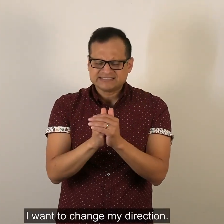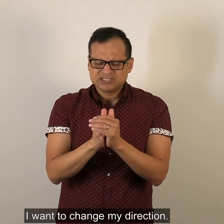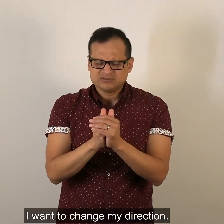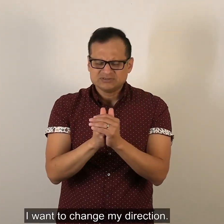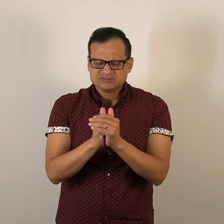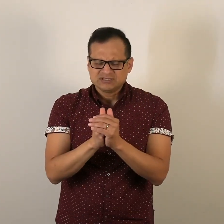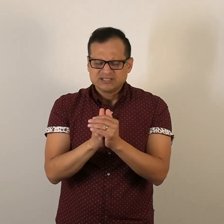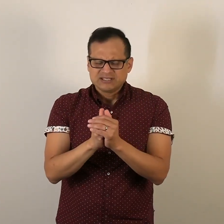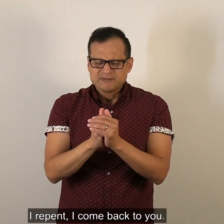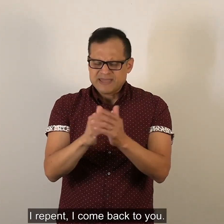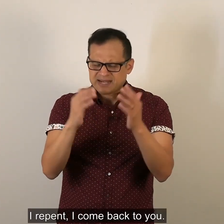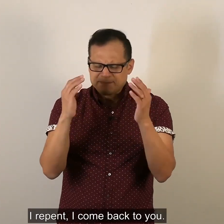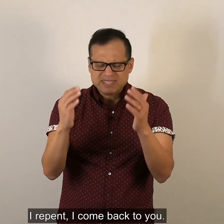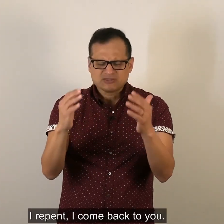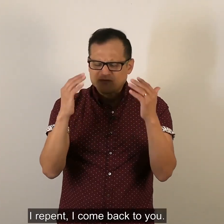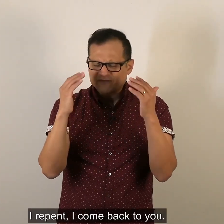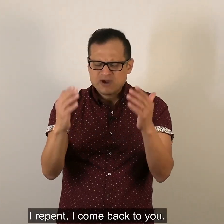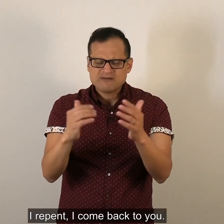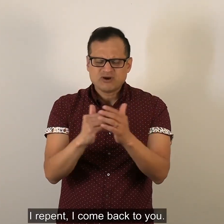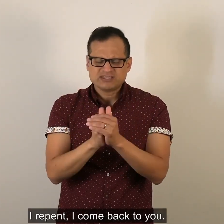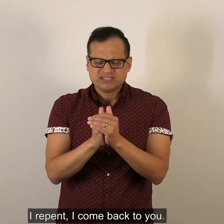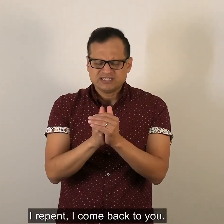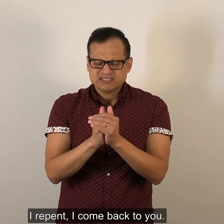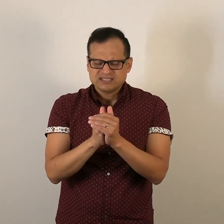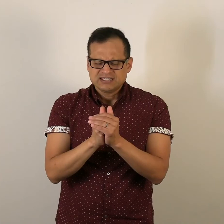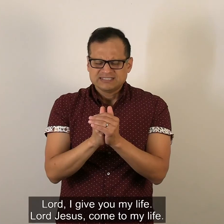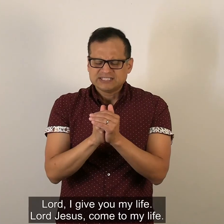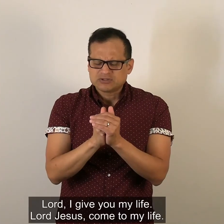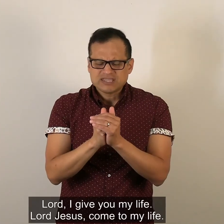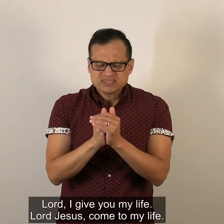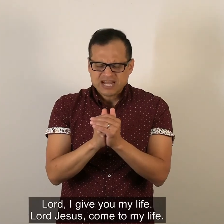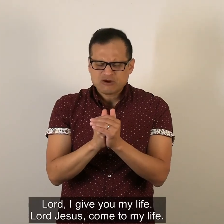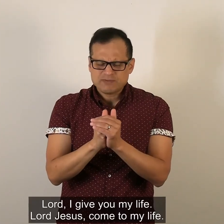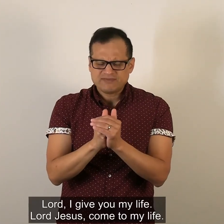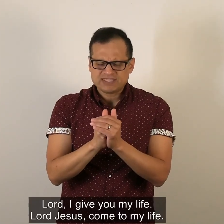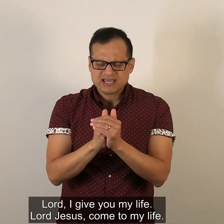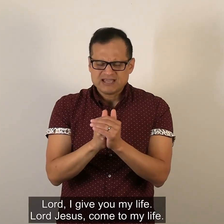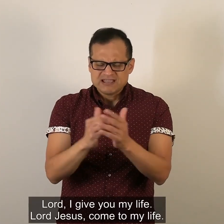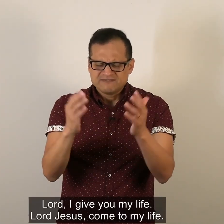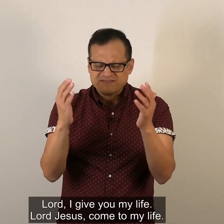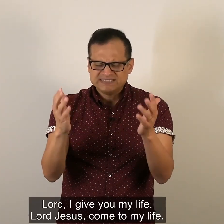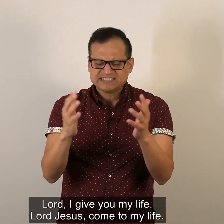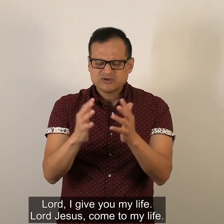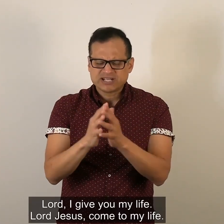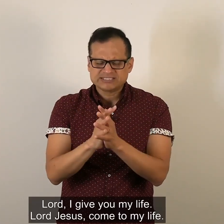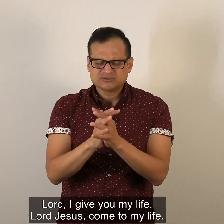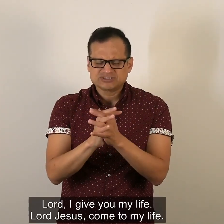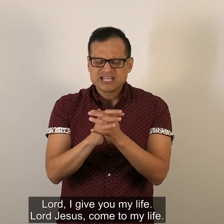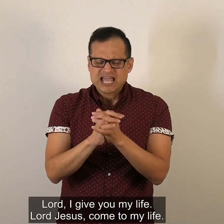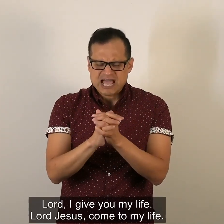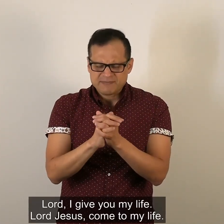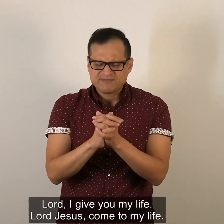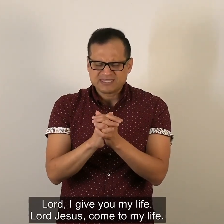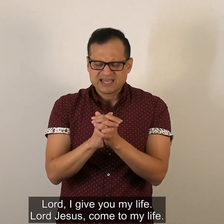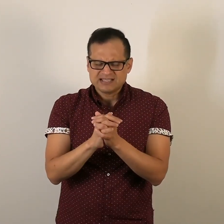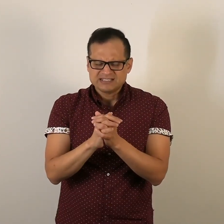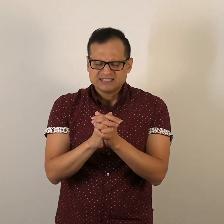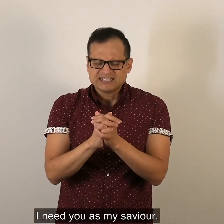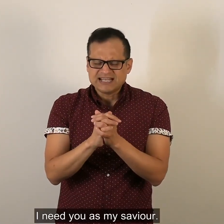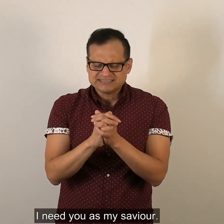dirección. Me arrepiento, vuelvo a ti. Señor, te entrego mi vida. Ven, Señor Jesús, a mi vida. Te